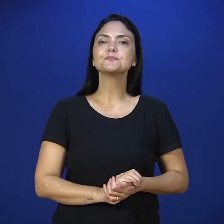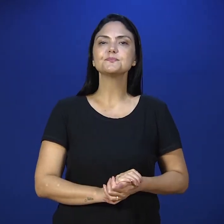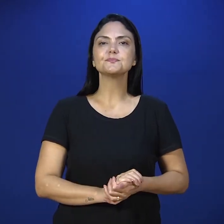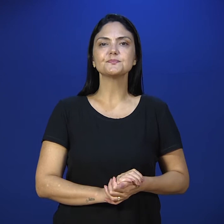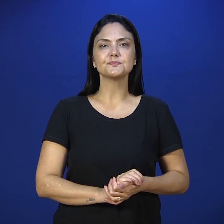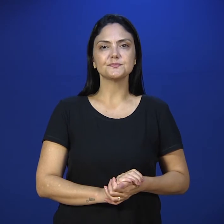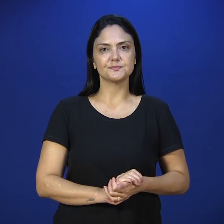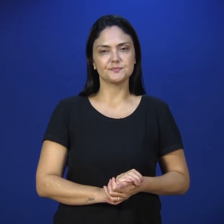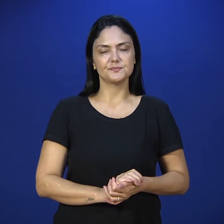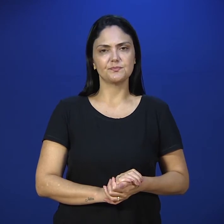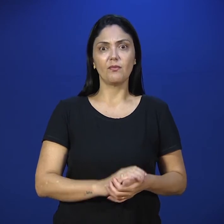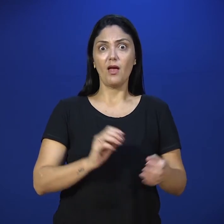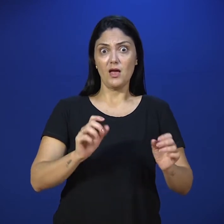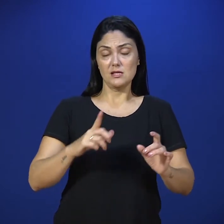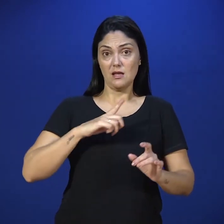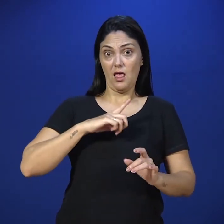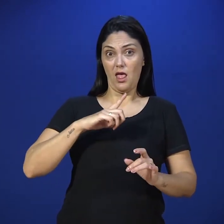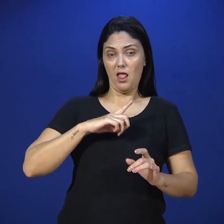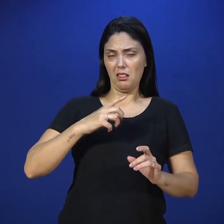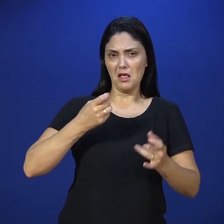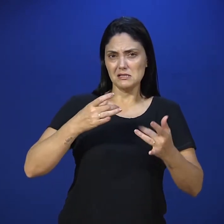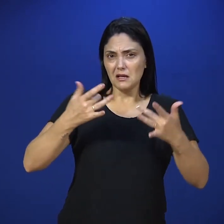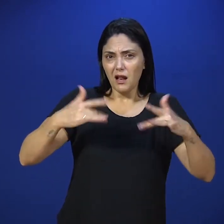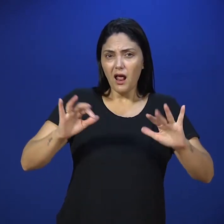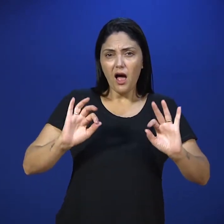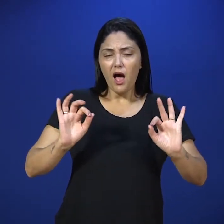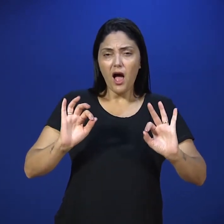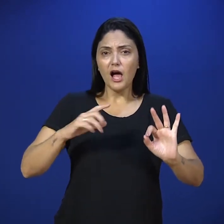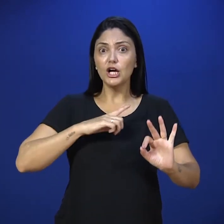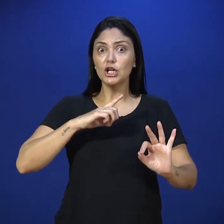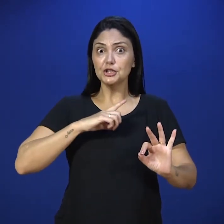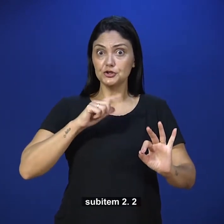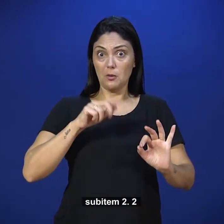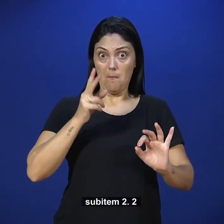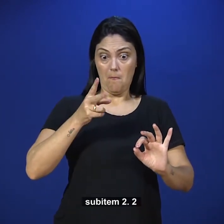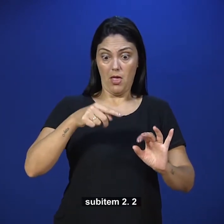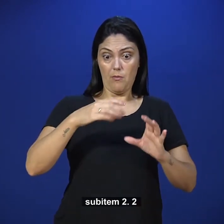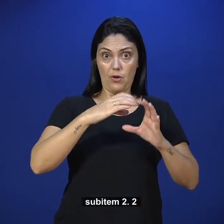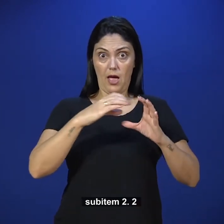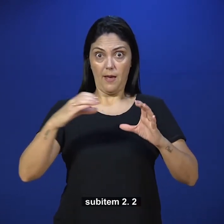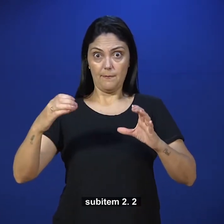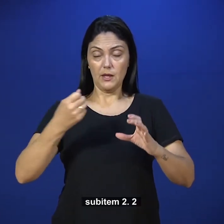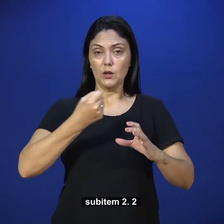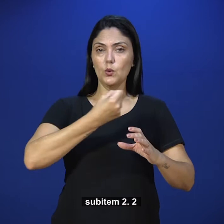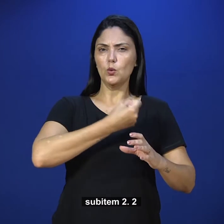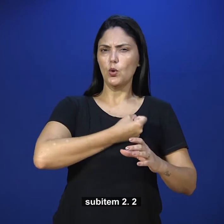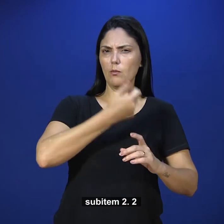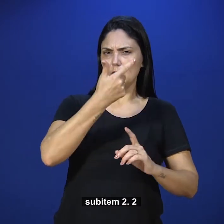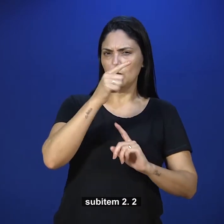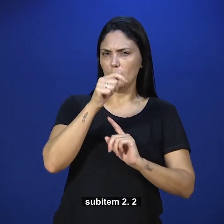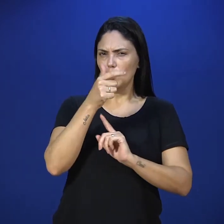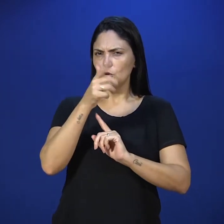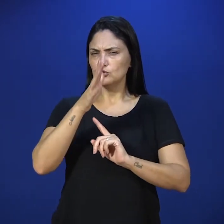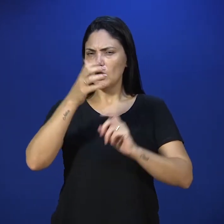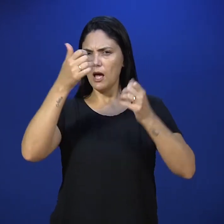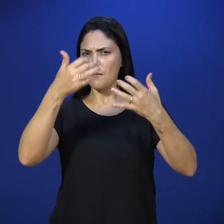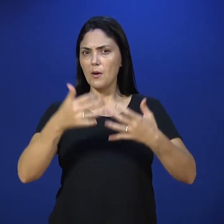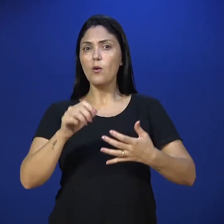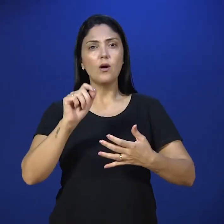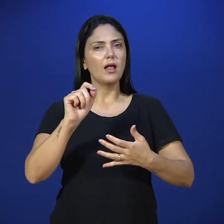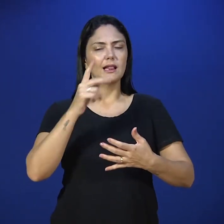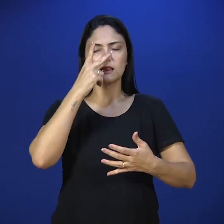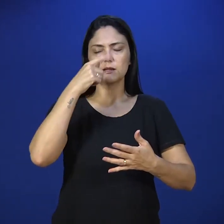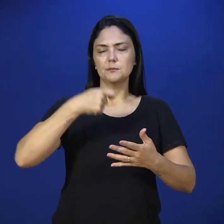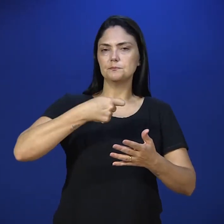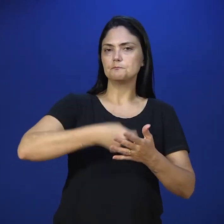2.1. Com exceção das hipóteses previstas neste capítulo, subitem 2.2 não será